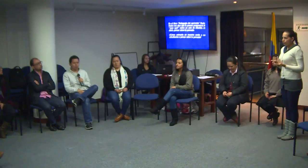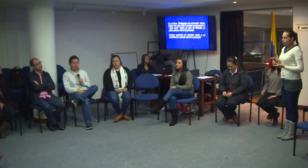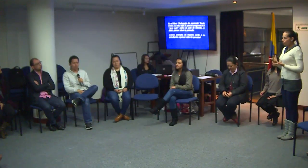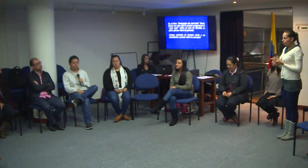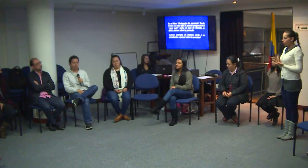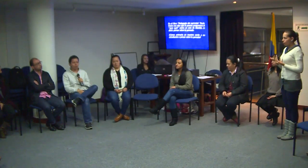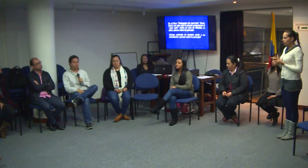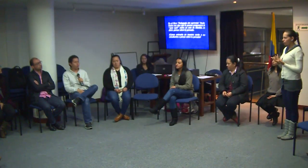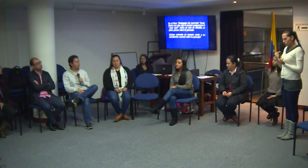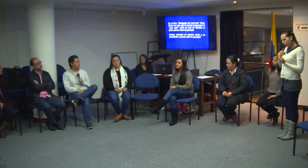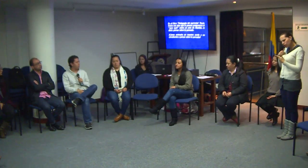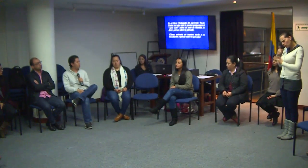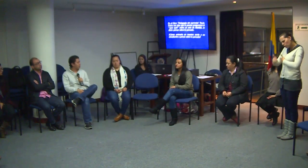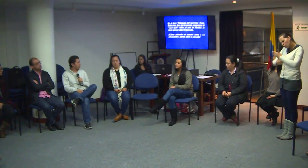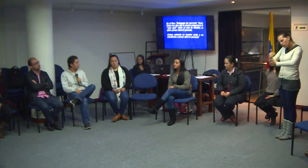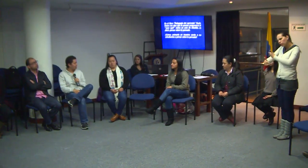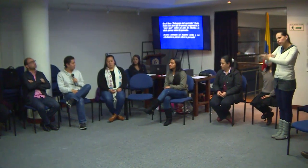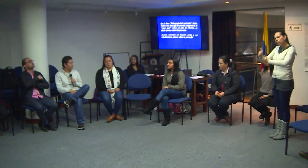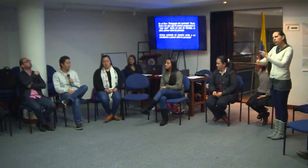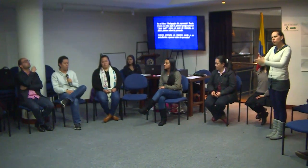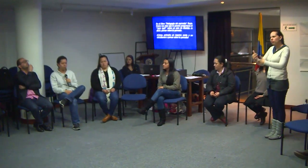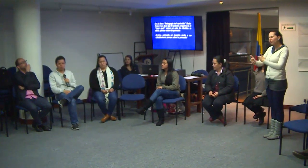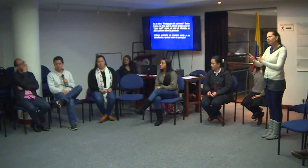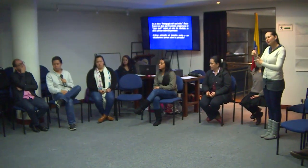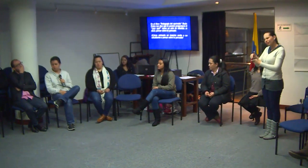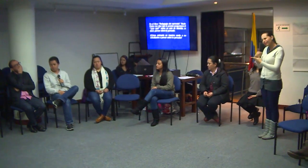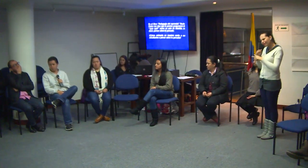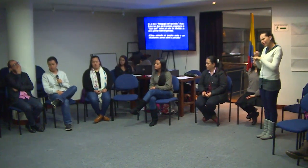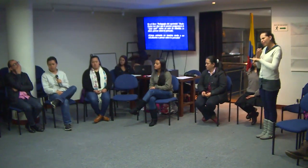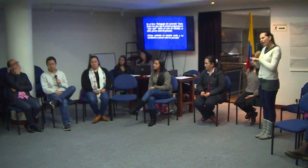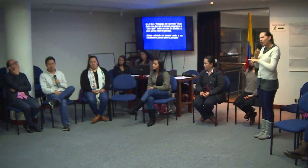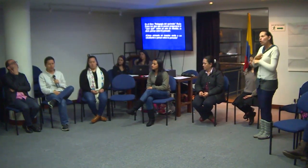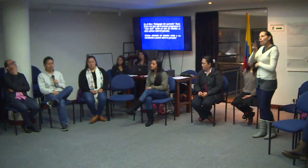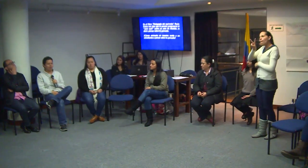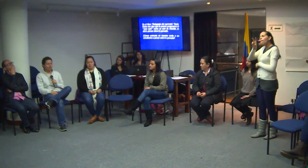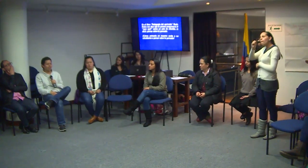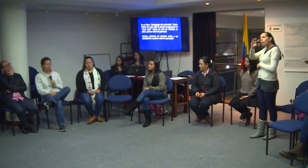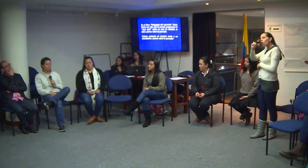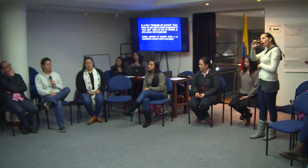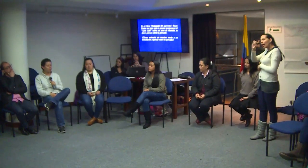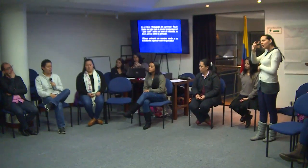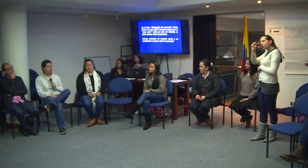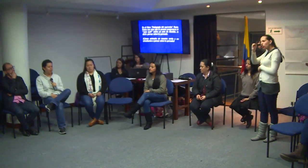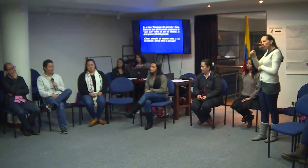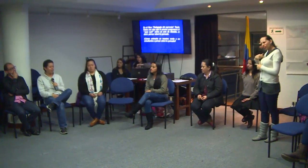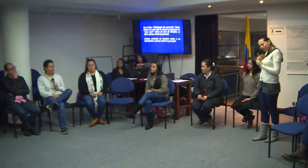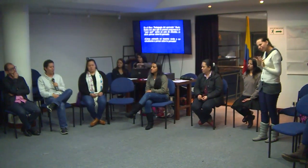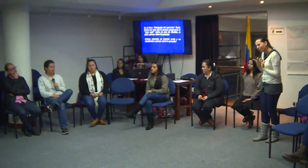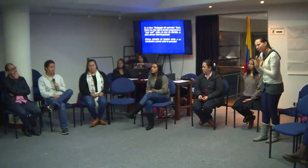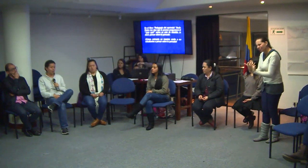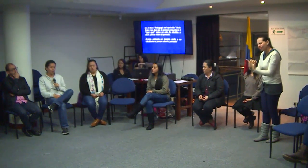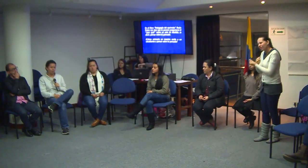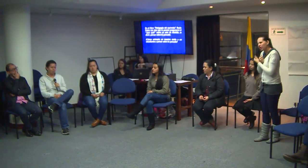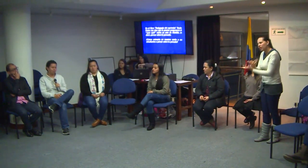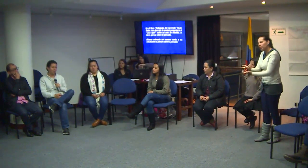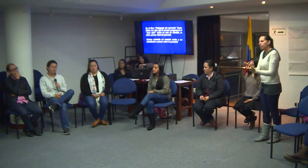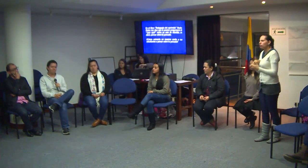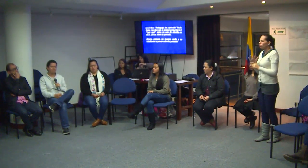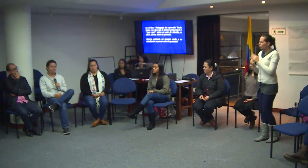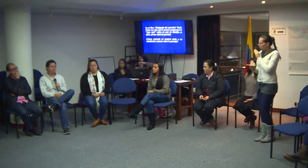tengo un proceso. Cuando dije por qué soy maestro, dije por vocación y por convicción. Yo empiezo a ser maestro desde